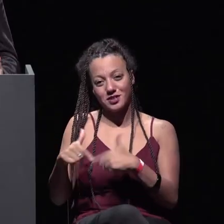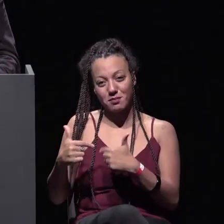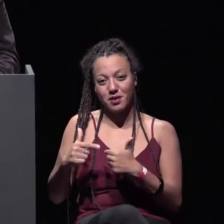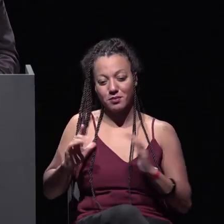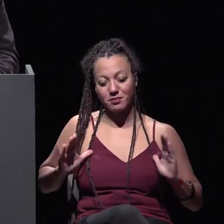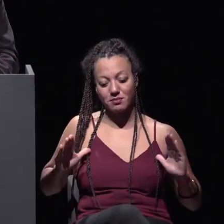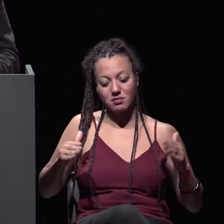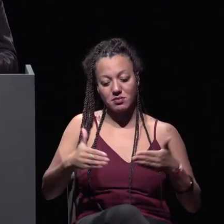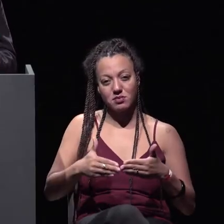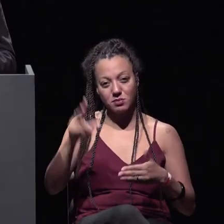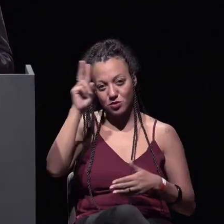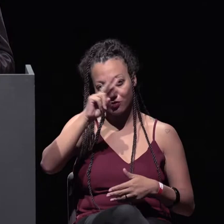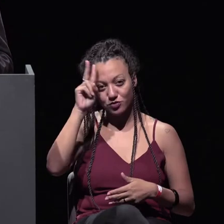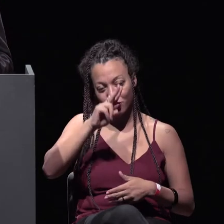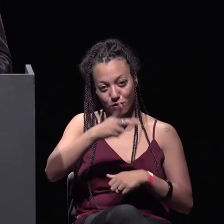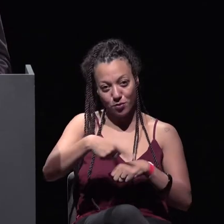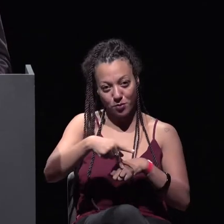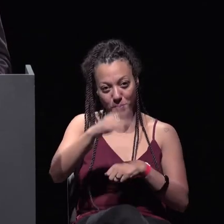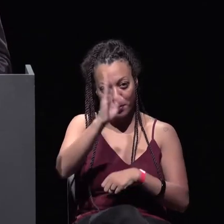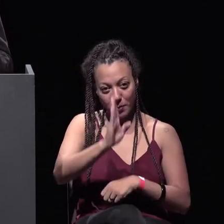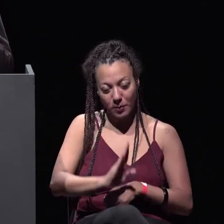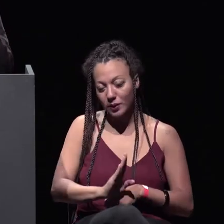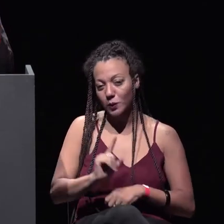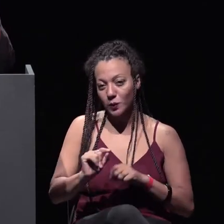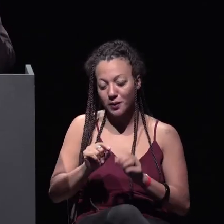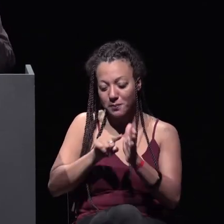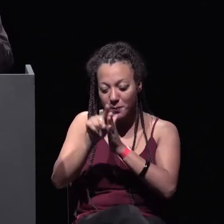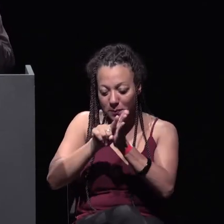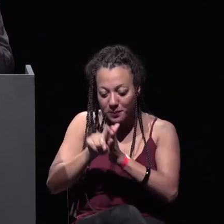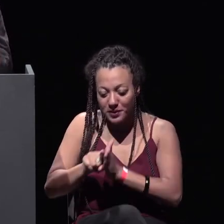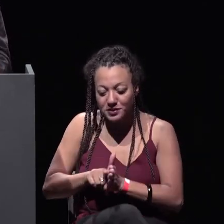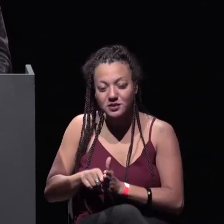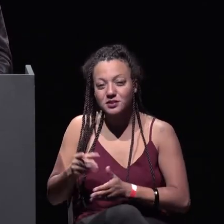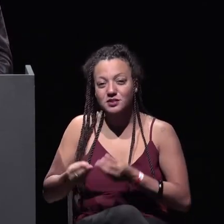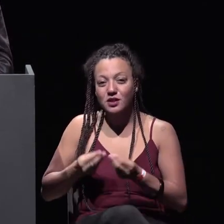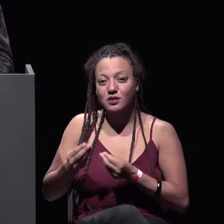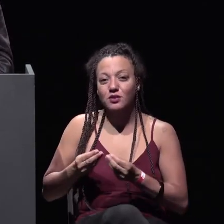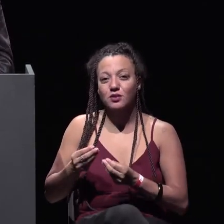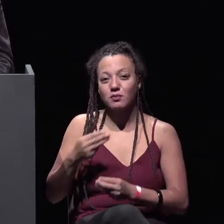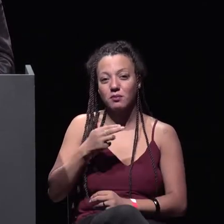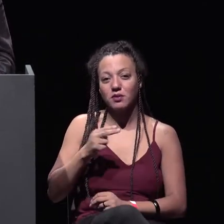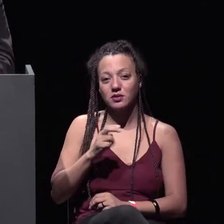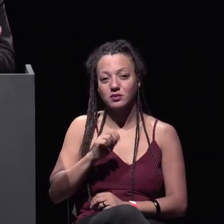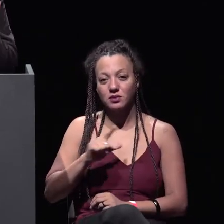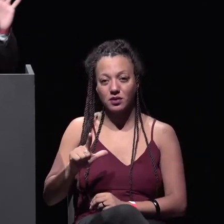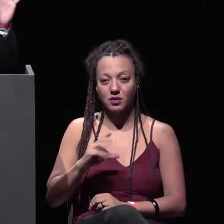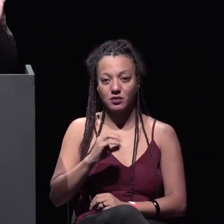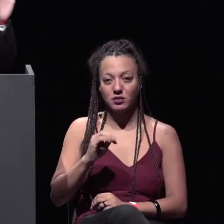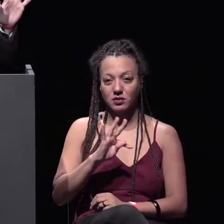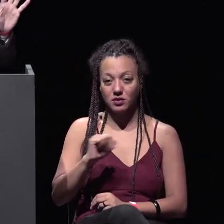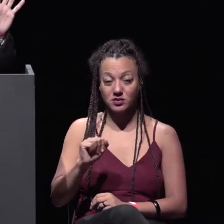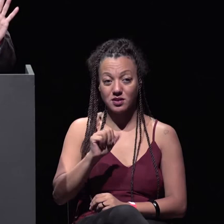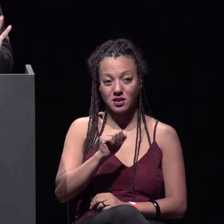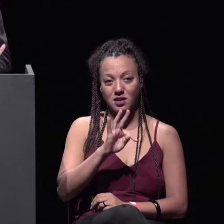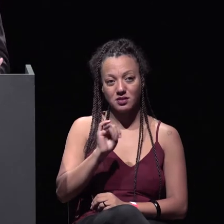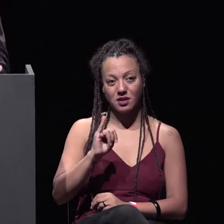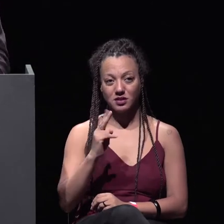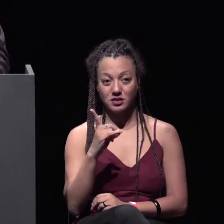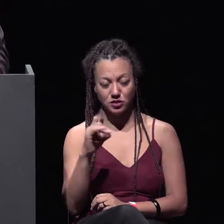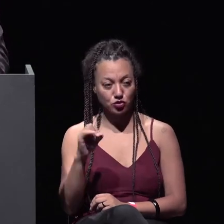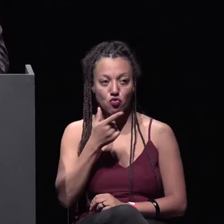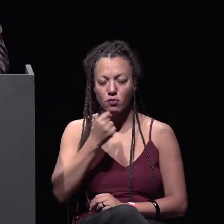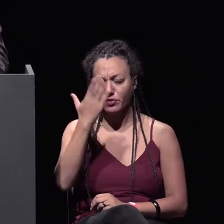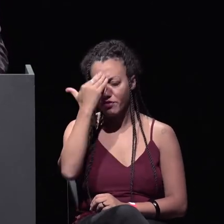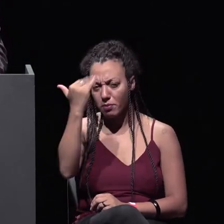histórico nacional uma pesquisa sobre fontes os fontes visuais para obra de manuel da costa ataíde que é outro grande nome é associado